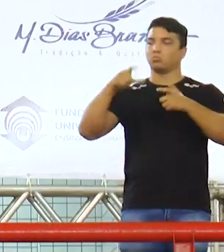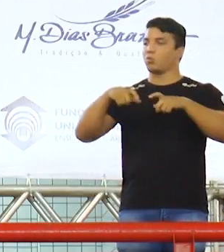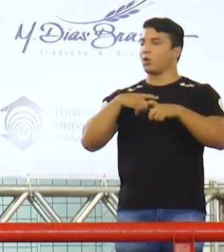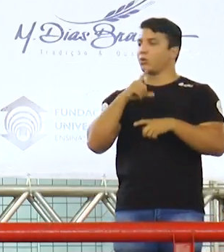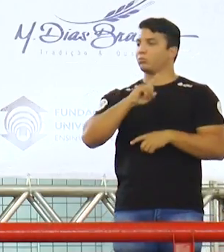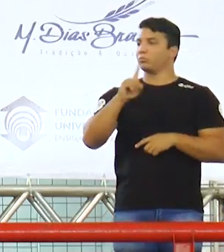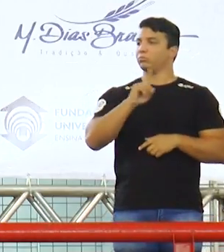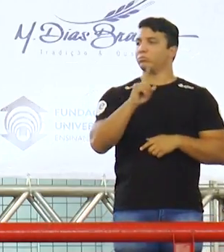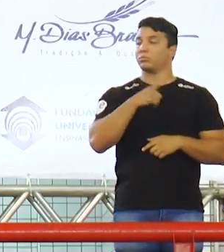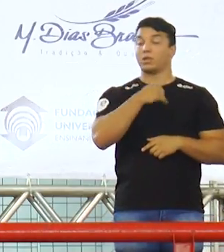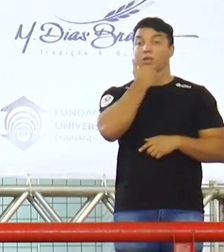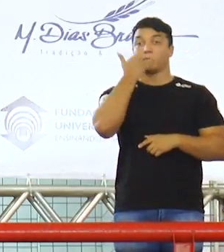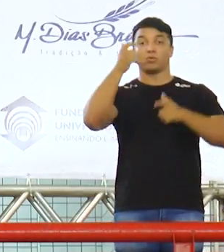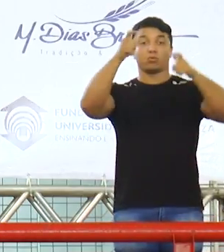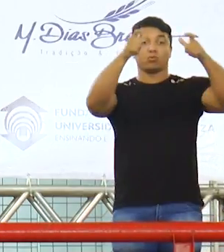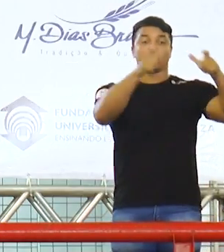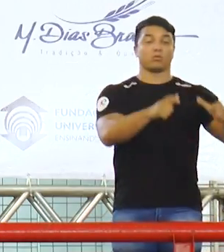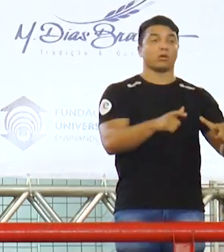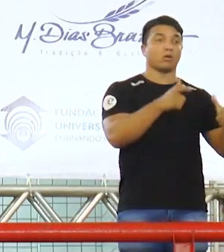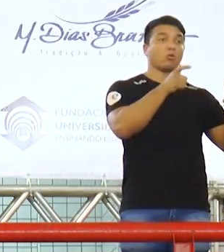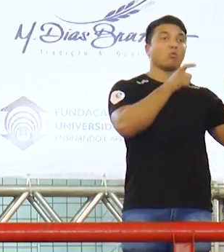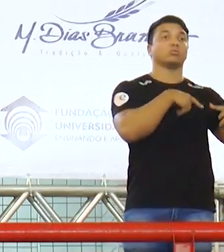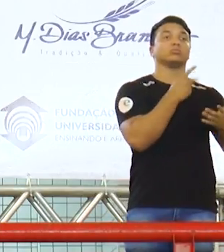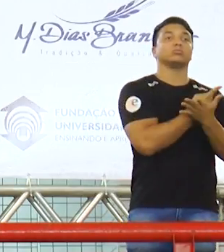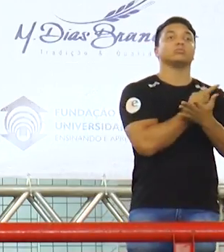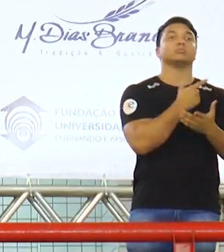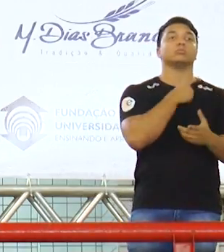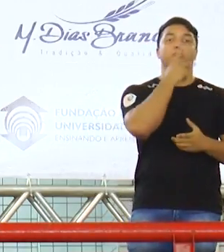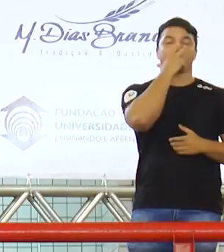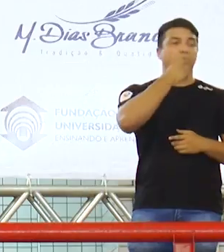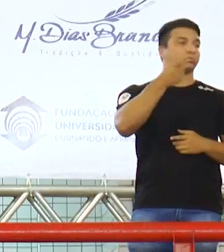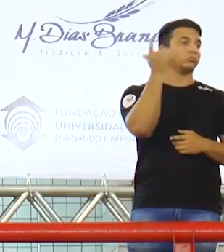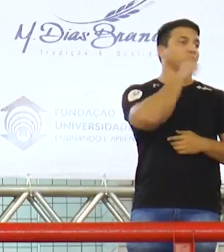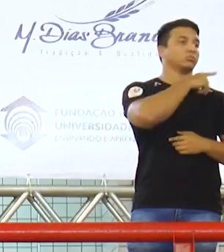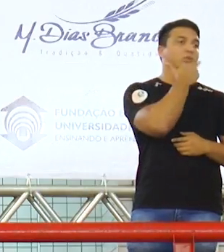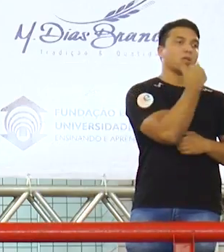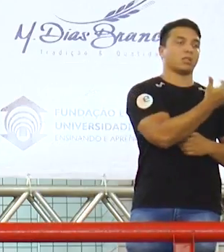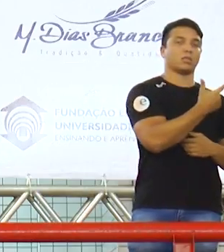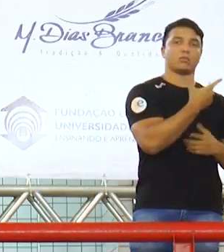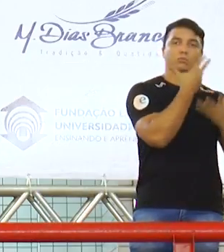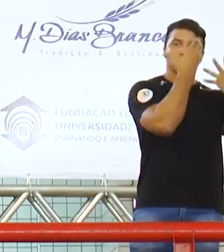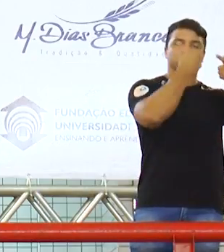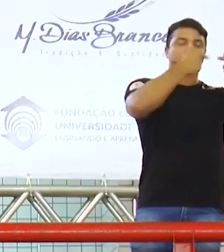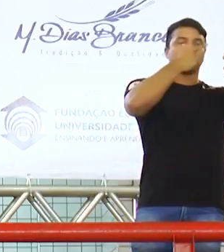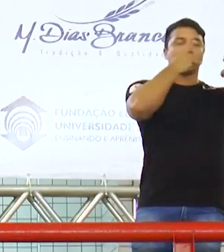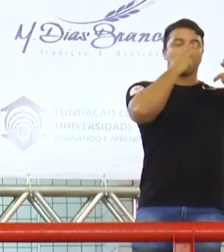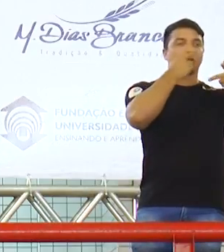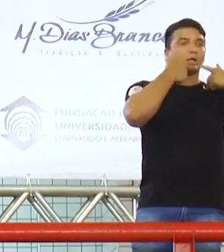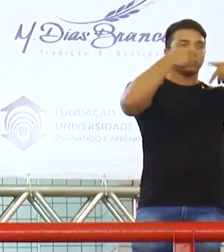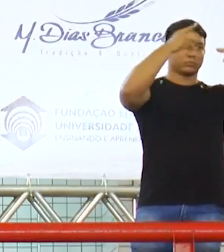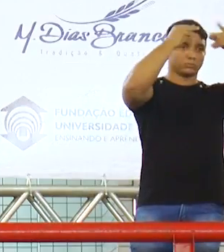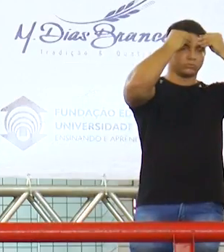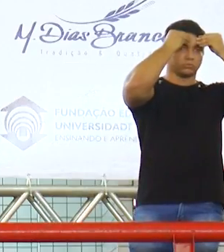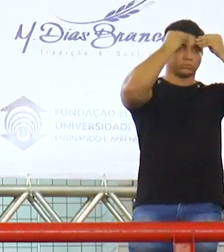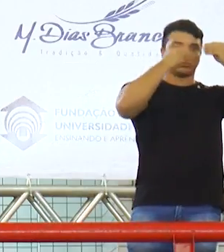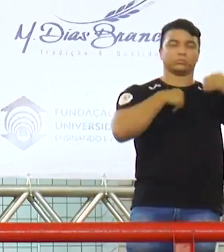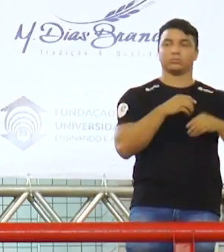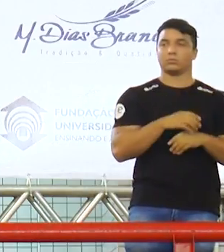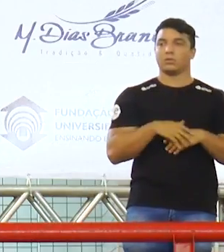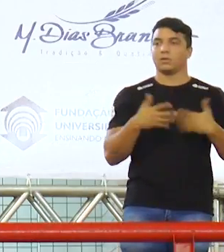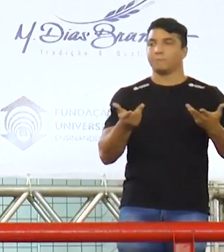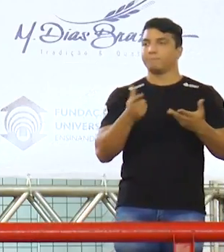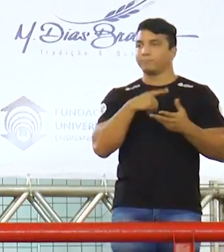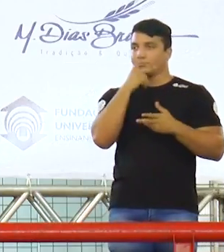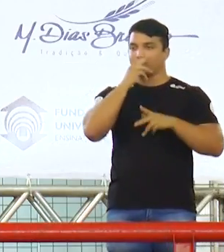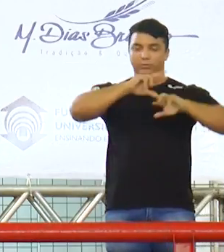nasceu. Depende do lugar onde você adquire habilidade linguística. E aí, dentro dessa